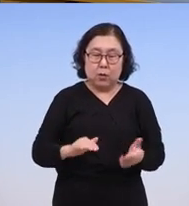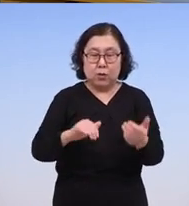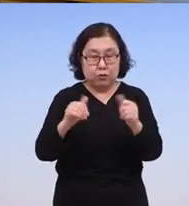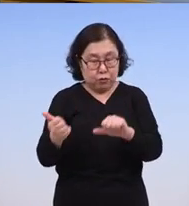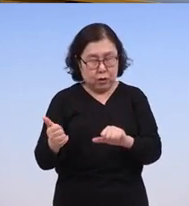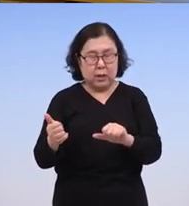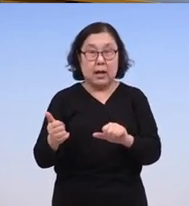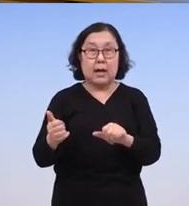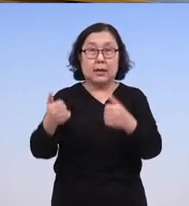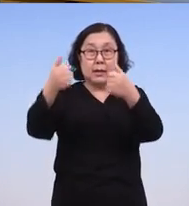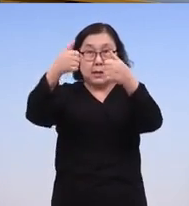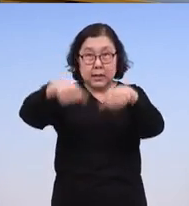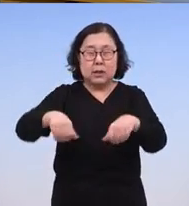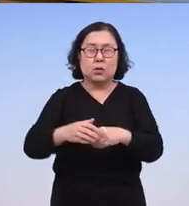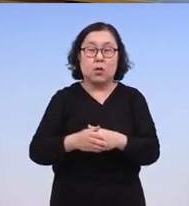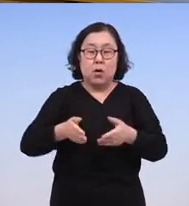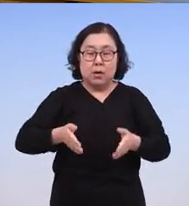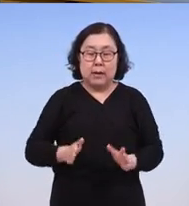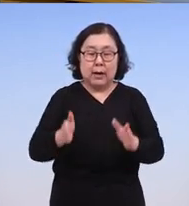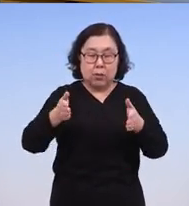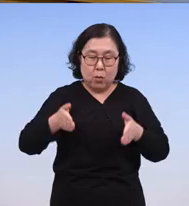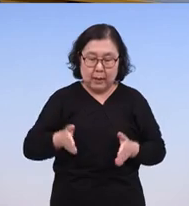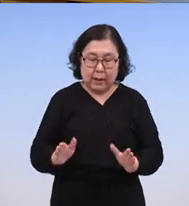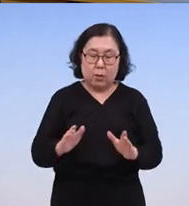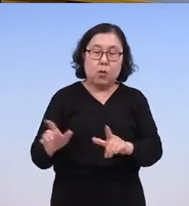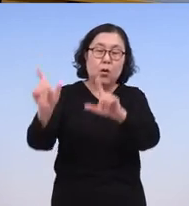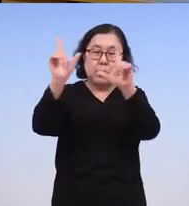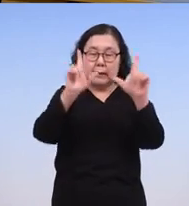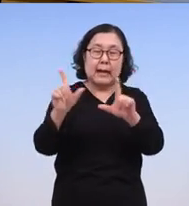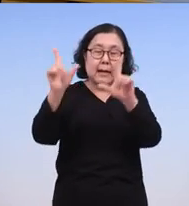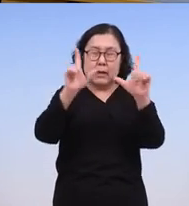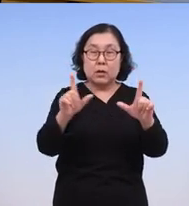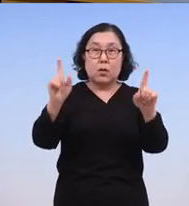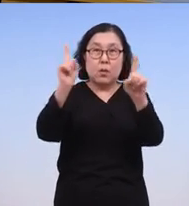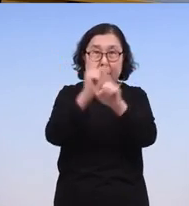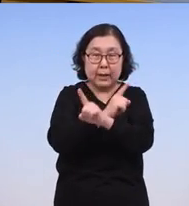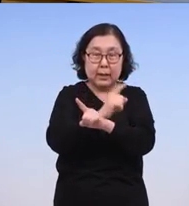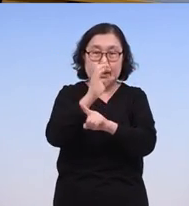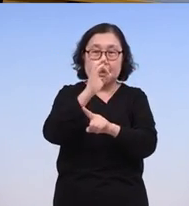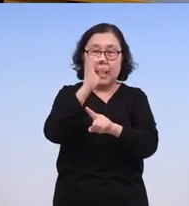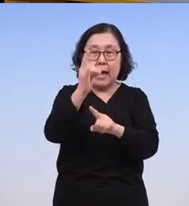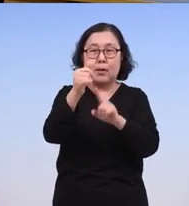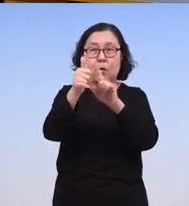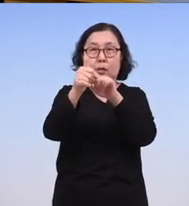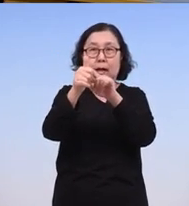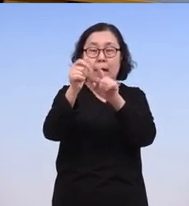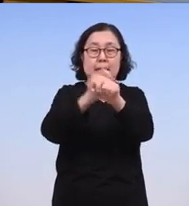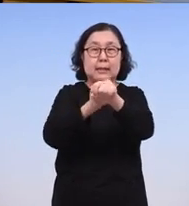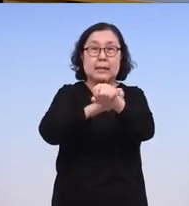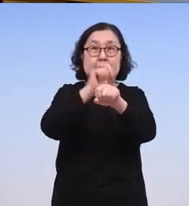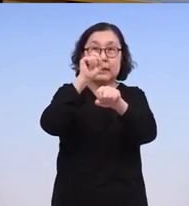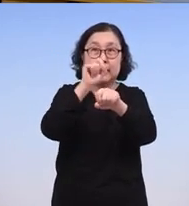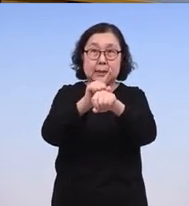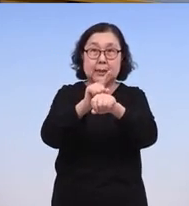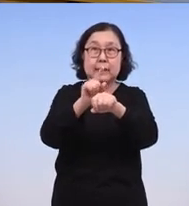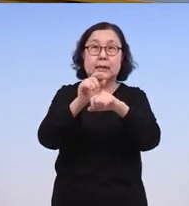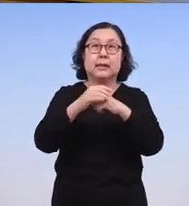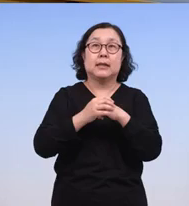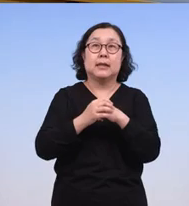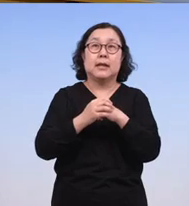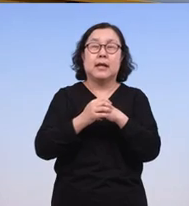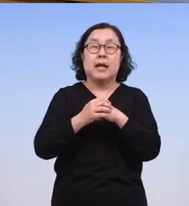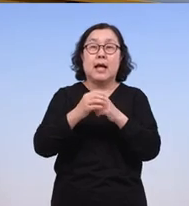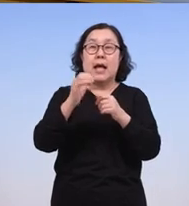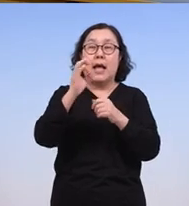낳았으며 죽었더라의 패턴을 깨뜨리고 낳고 낳았으며 살았더라로 바뀐 에녹의 특징은 딱 하나예요.